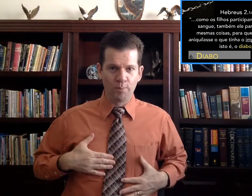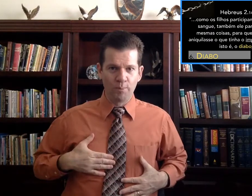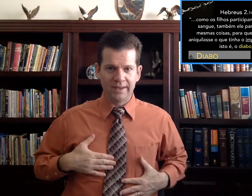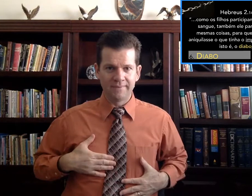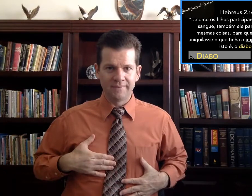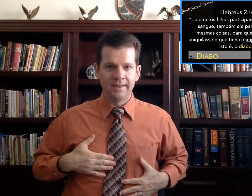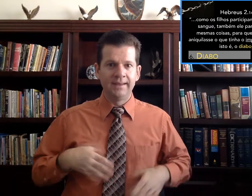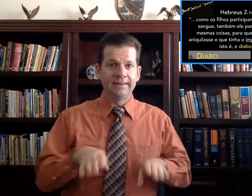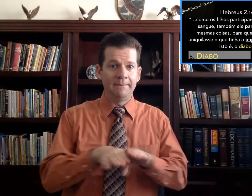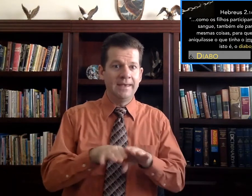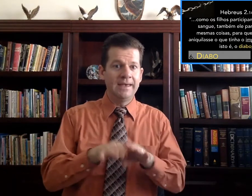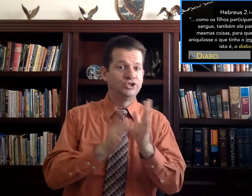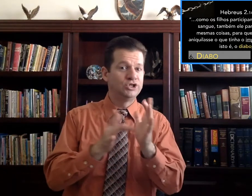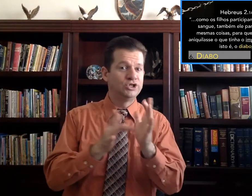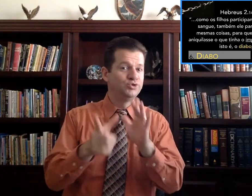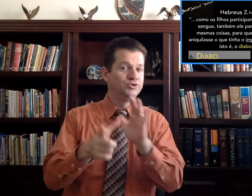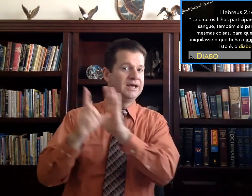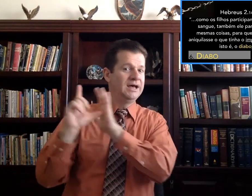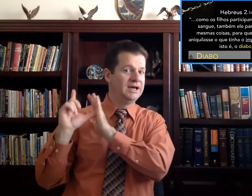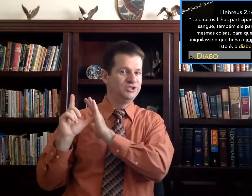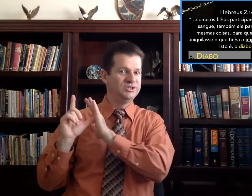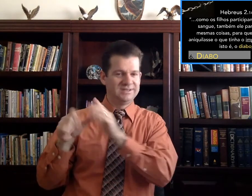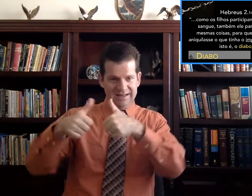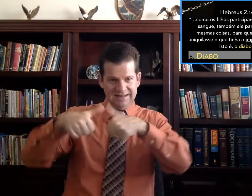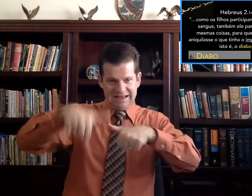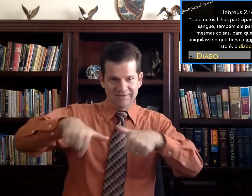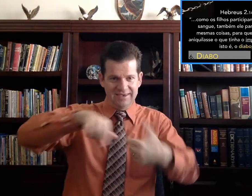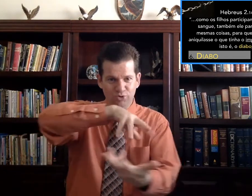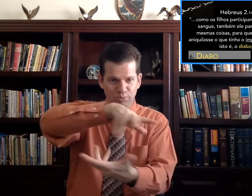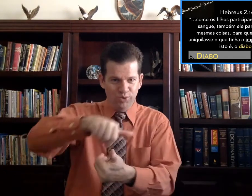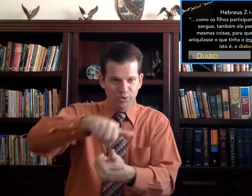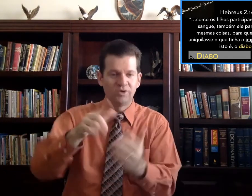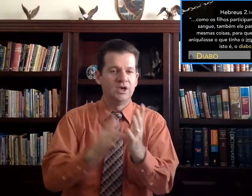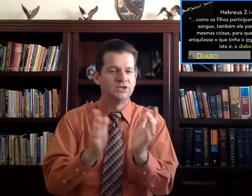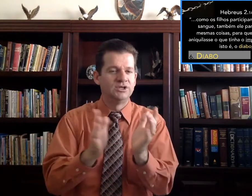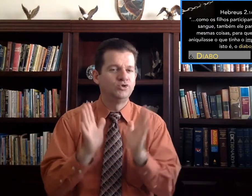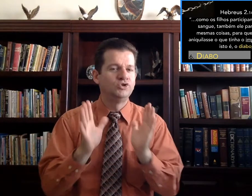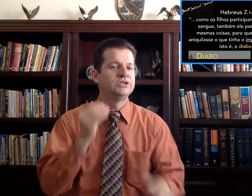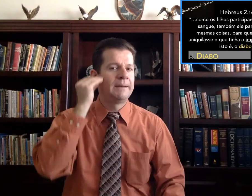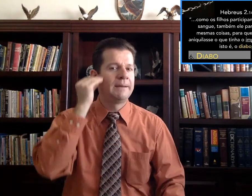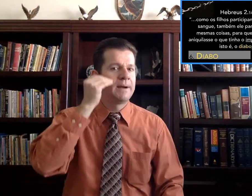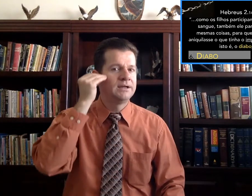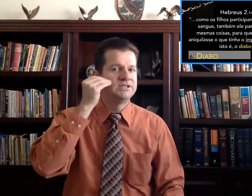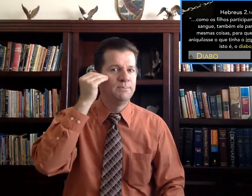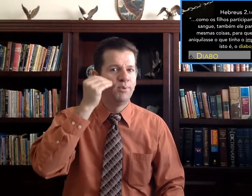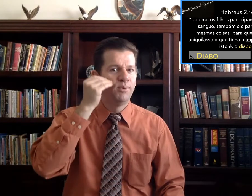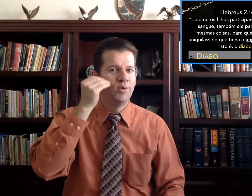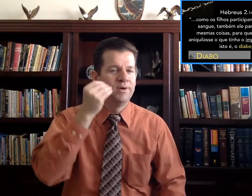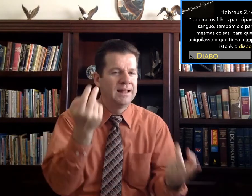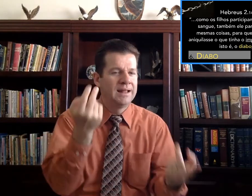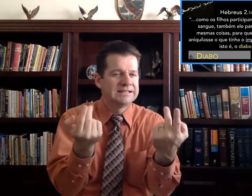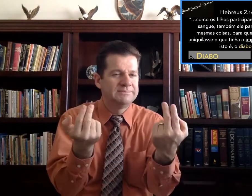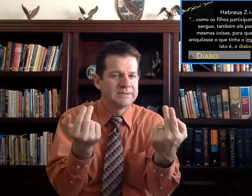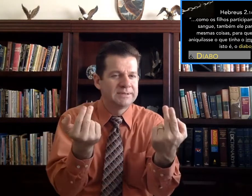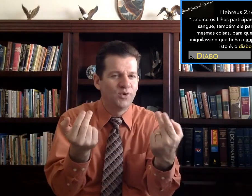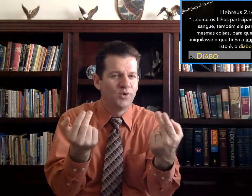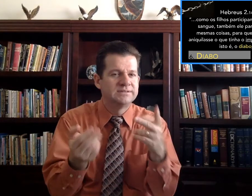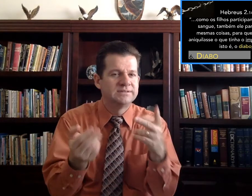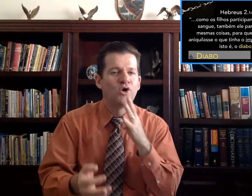né? Também Jesus, antes que ele estava aqui no mundo, Jesus já participou das mesmas coisas.